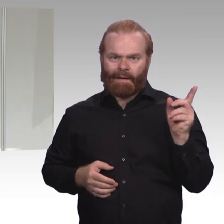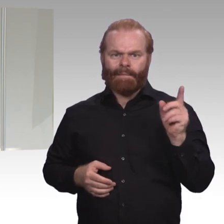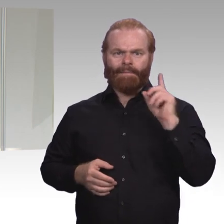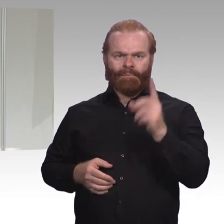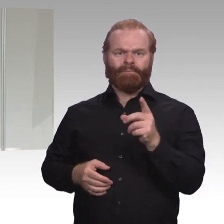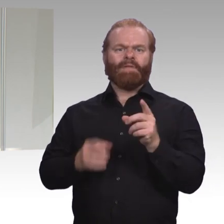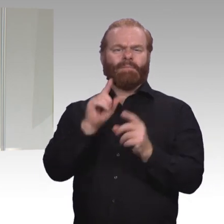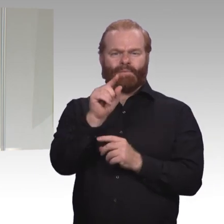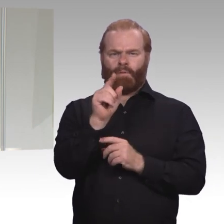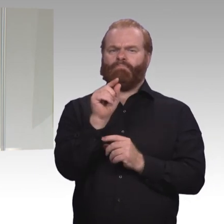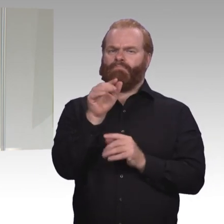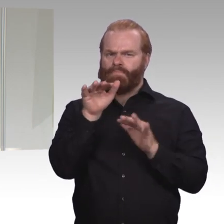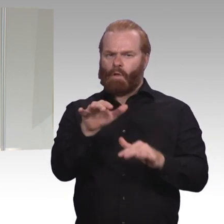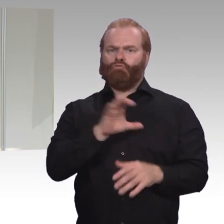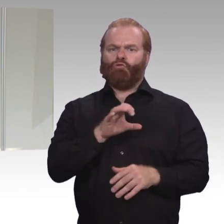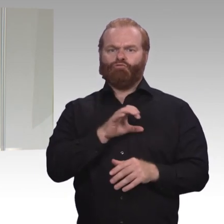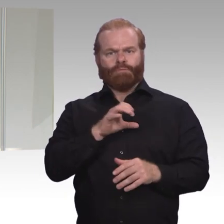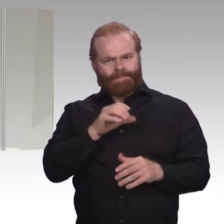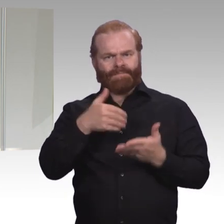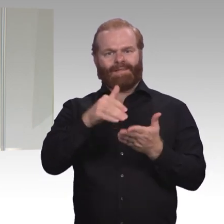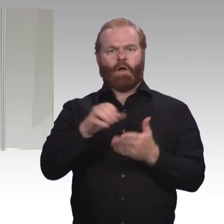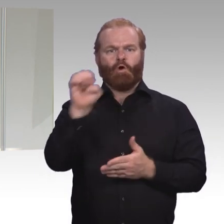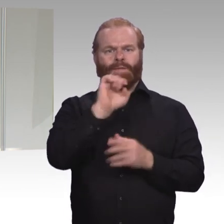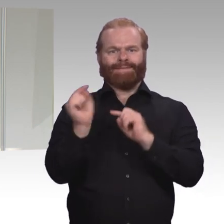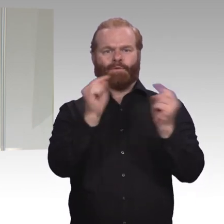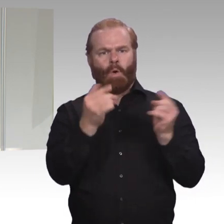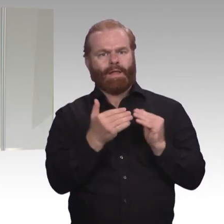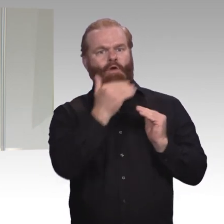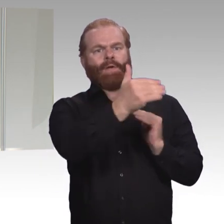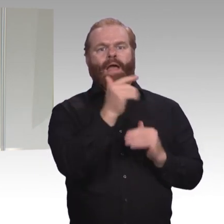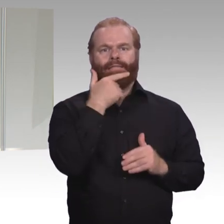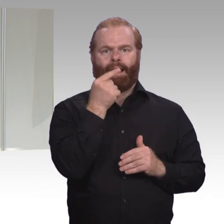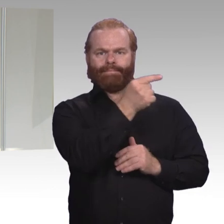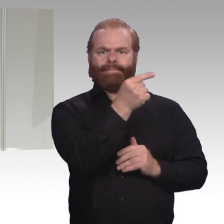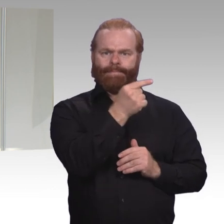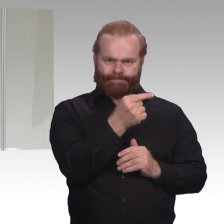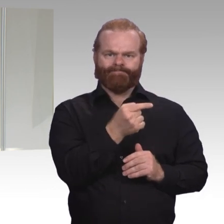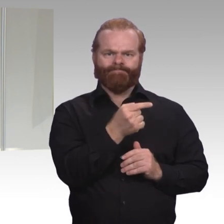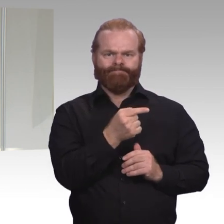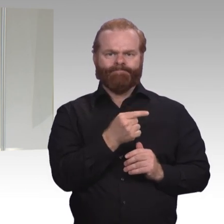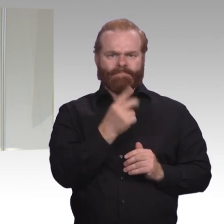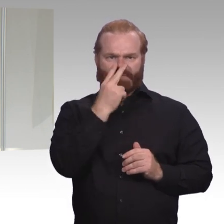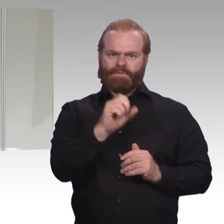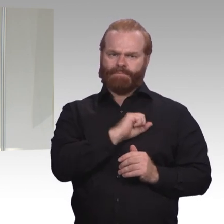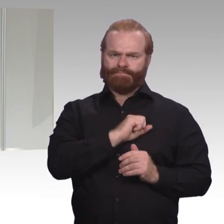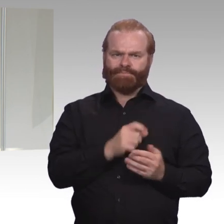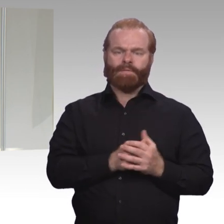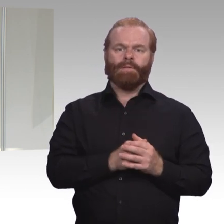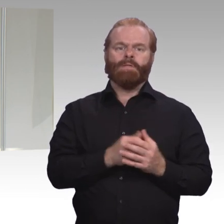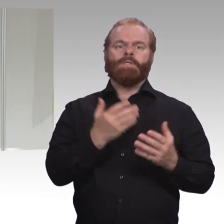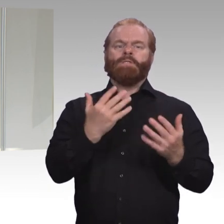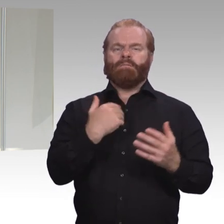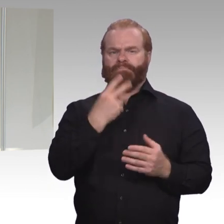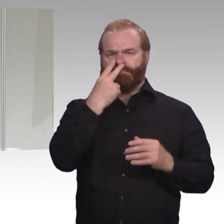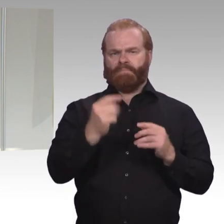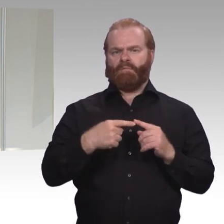Pfad abhanden kommt. Und das wäre uns zumindest wichtig. Meine Damen und Herren, wenn diese Fragen, so wie ich